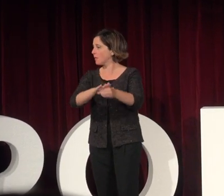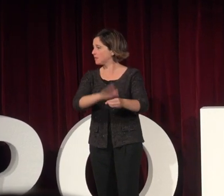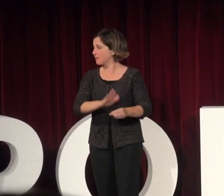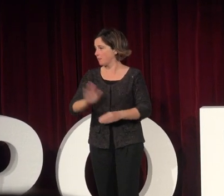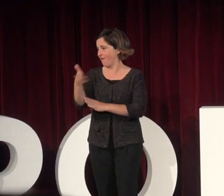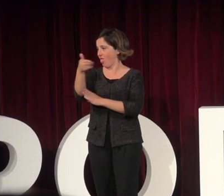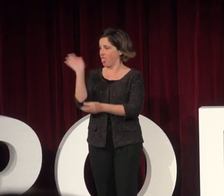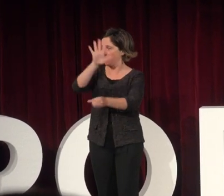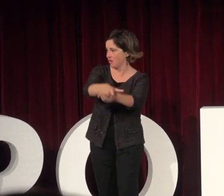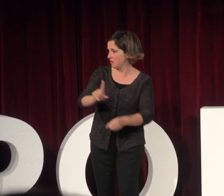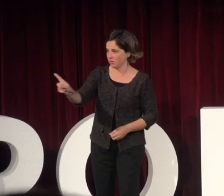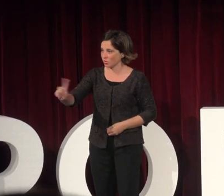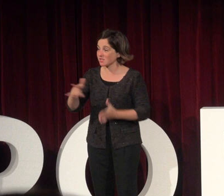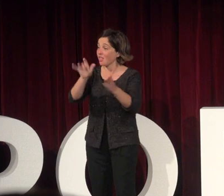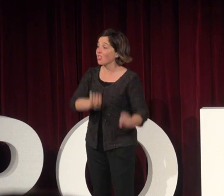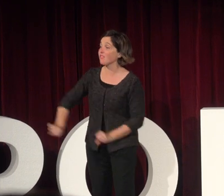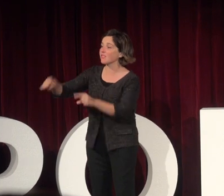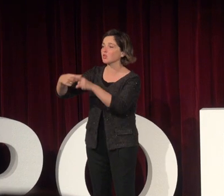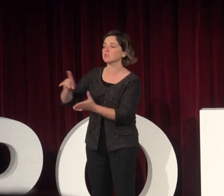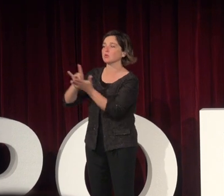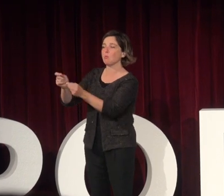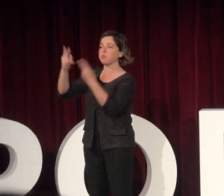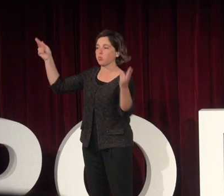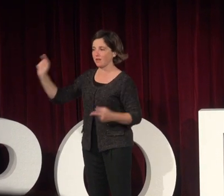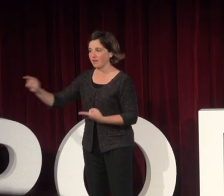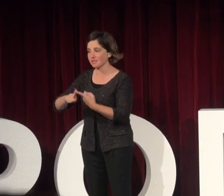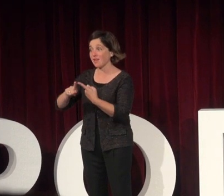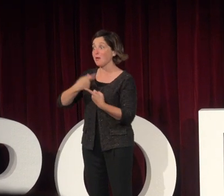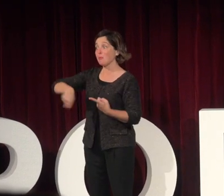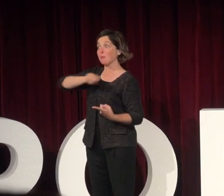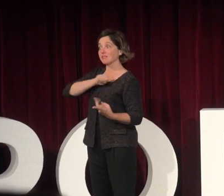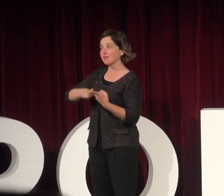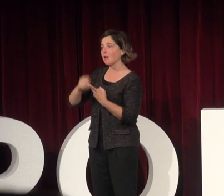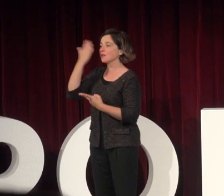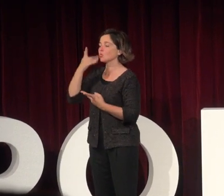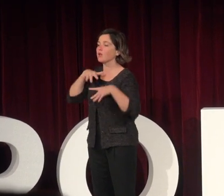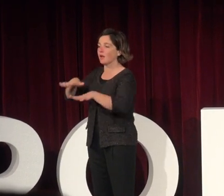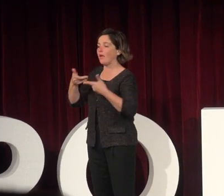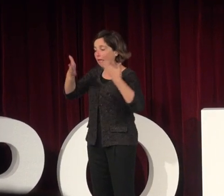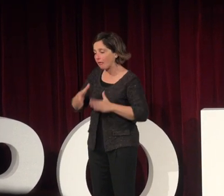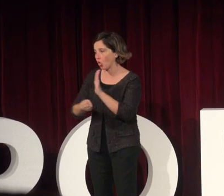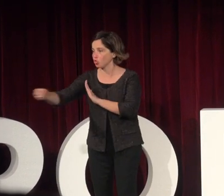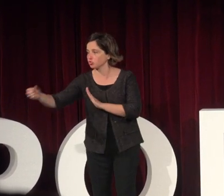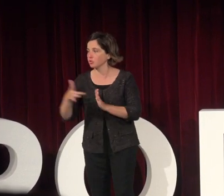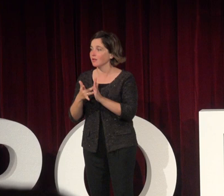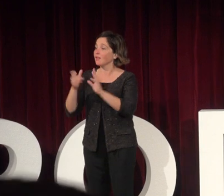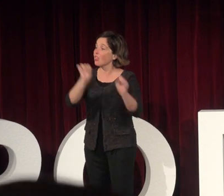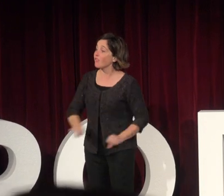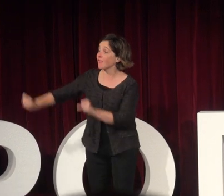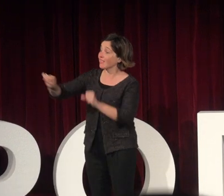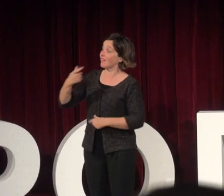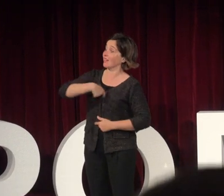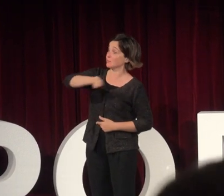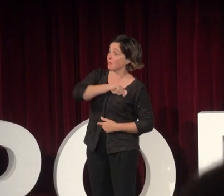una bandera. La patria es defender los servicios públicos. La patria es defender una escuela a la que puedan ir tus hijos. Defender la patria es